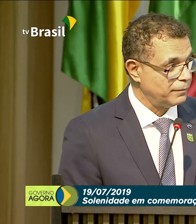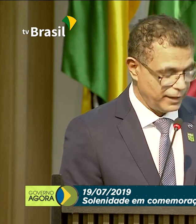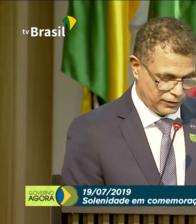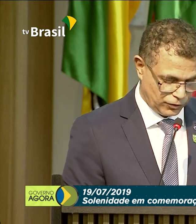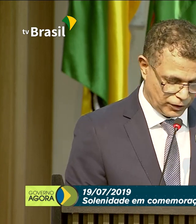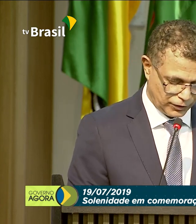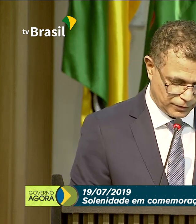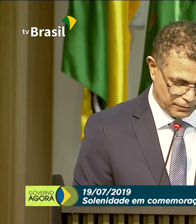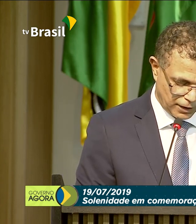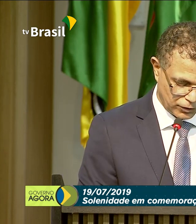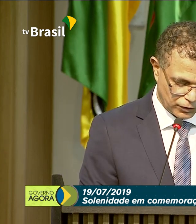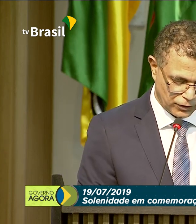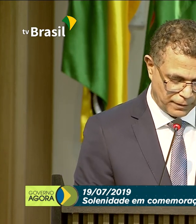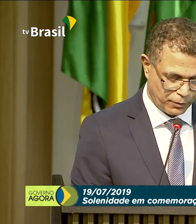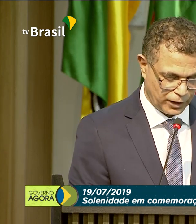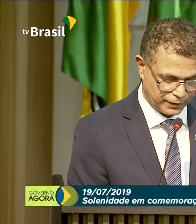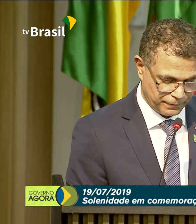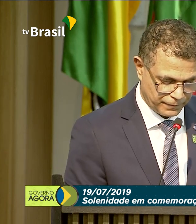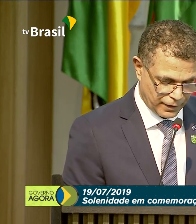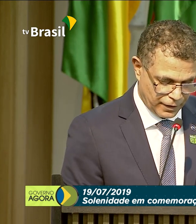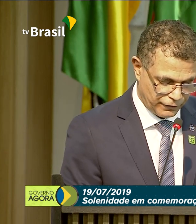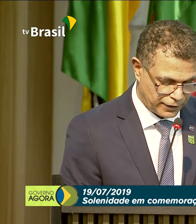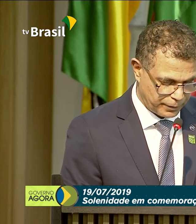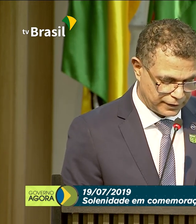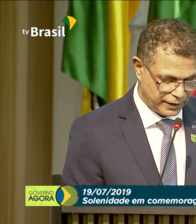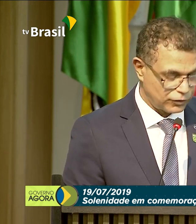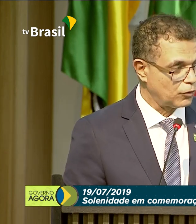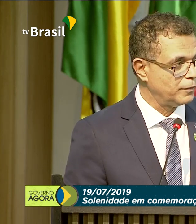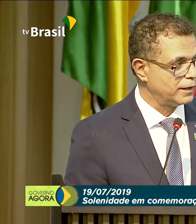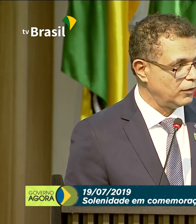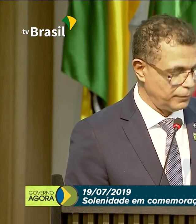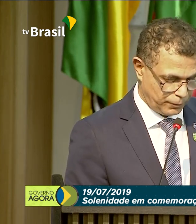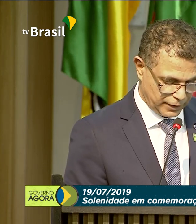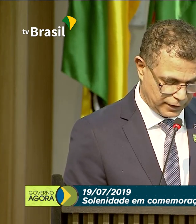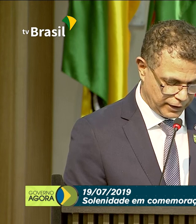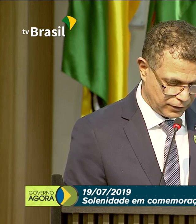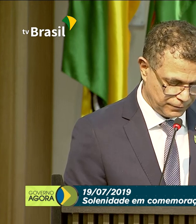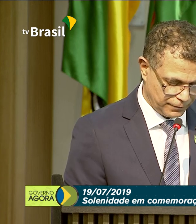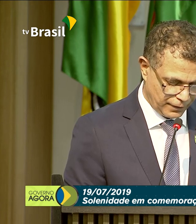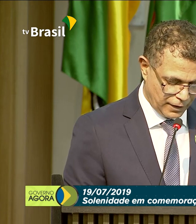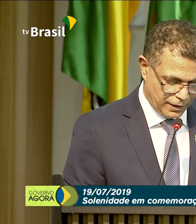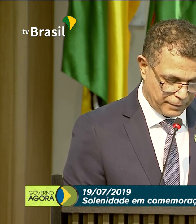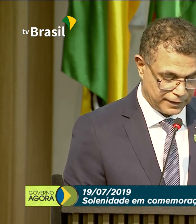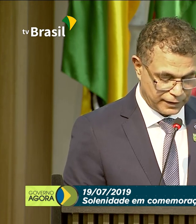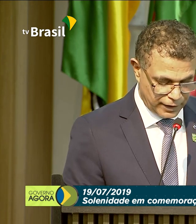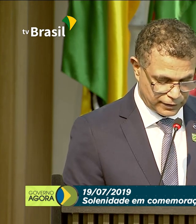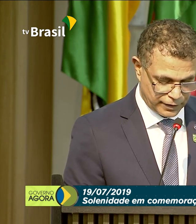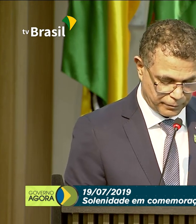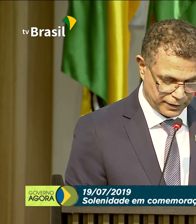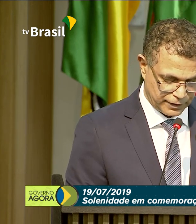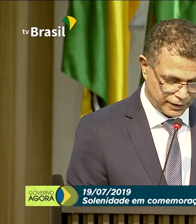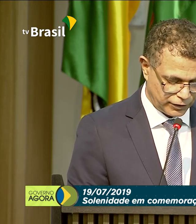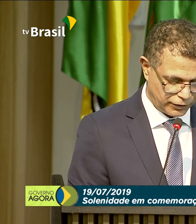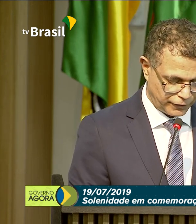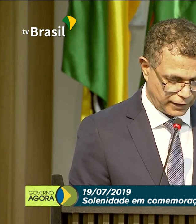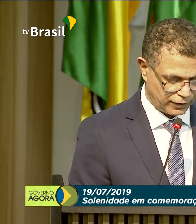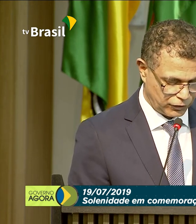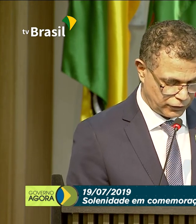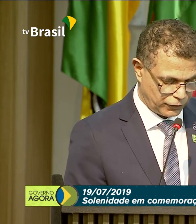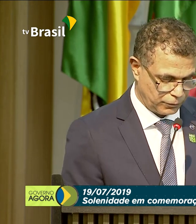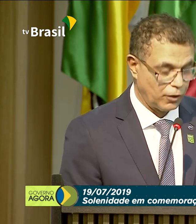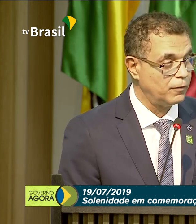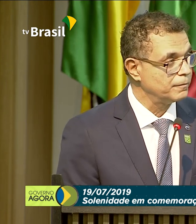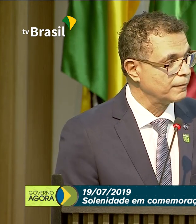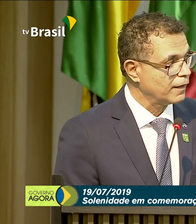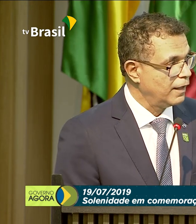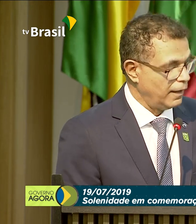Saúdo também, senhores, Marco Antônio Laporta, vice-presidente do Comitê Olímpico Brasileiro, presidentes e representantes de federações